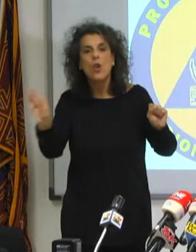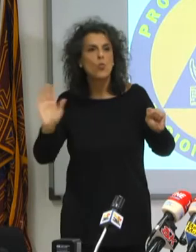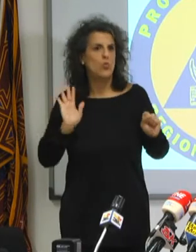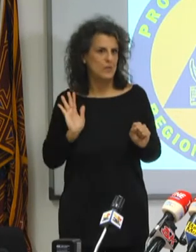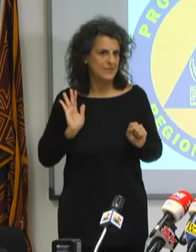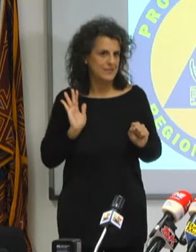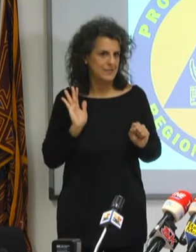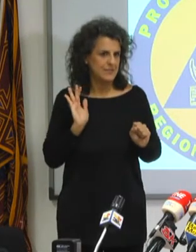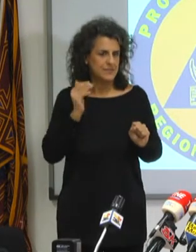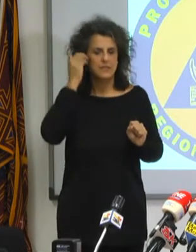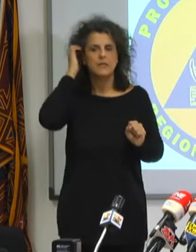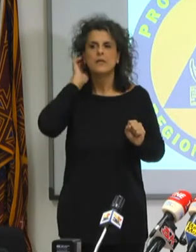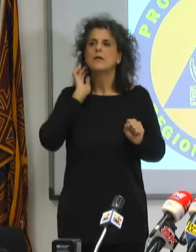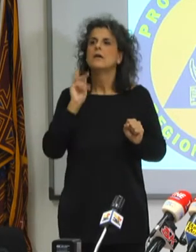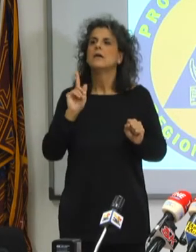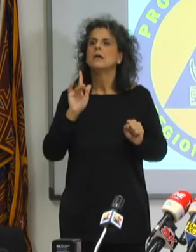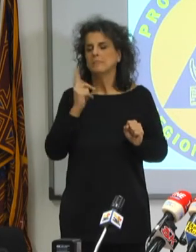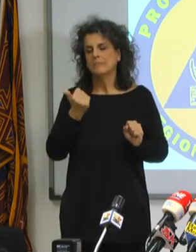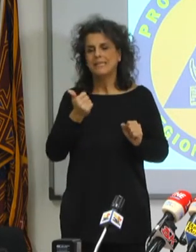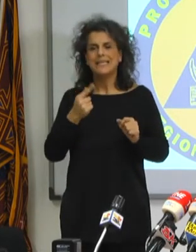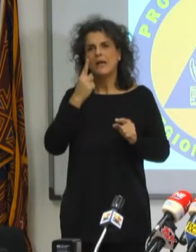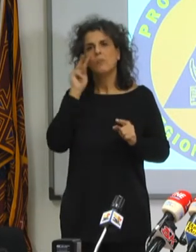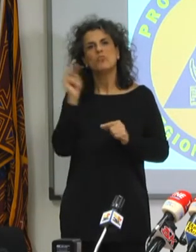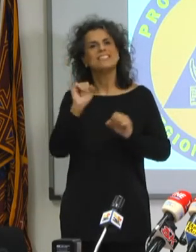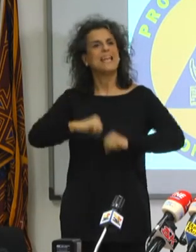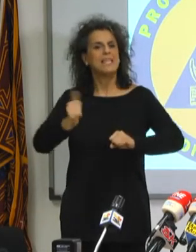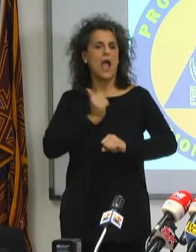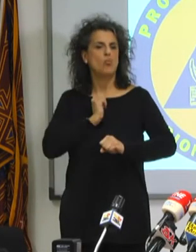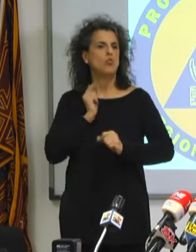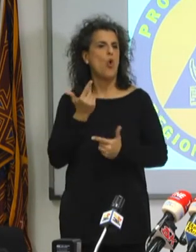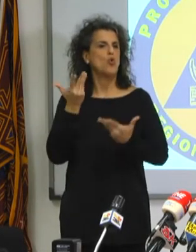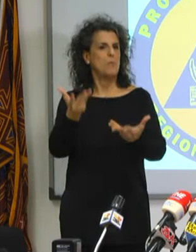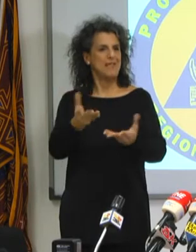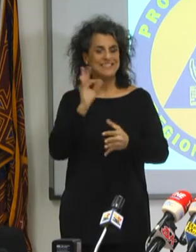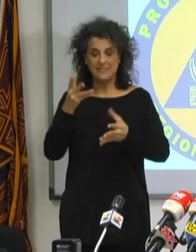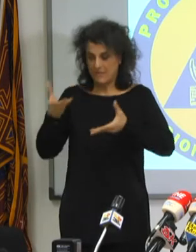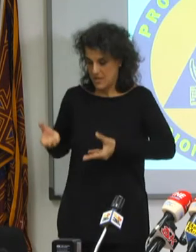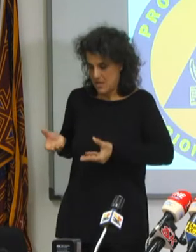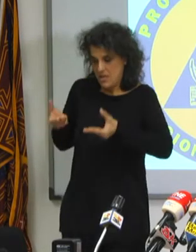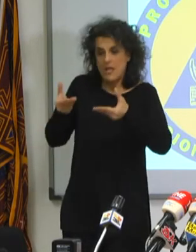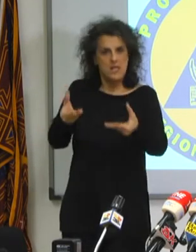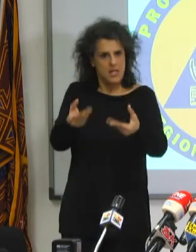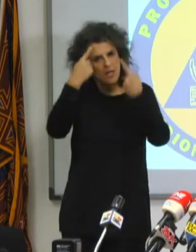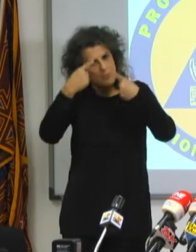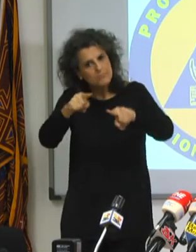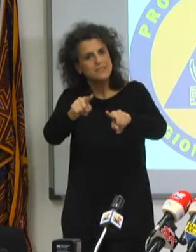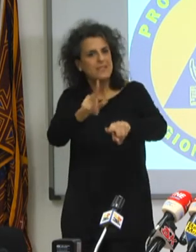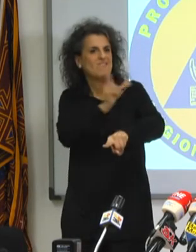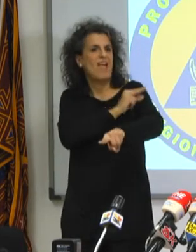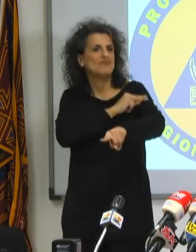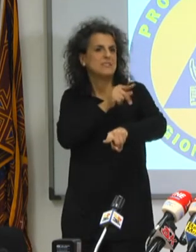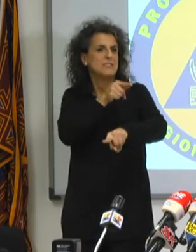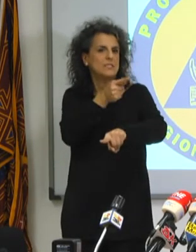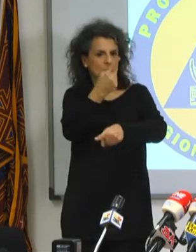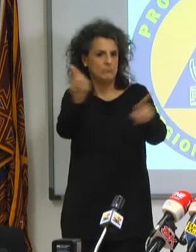dell'ordine sono autonome dal punto di vista sanitario e quindi noi consegniamo il vaccino a loro e poi sono loro che lo